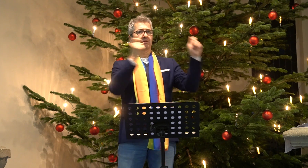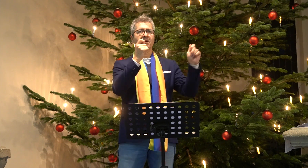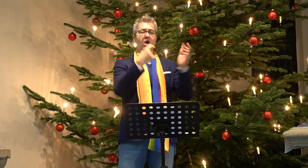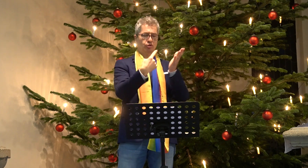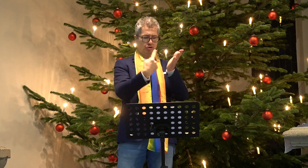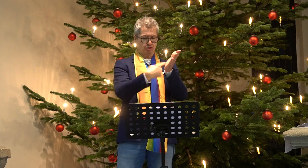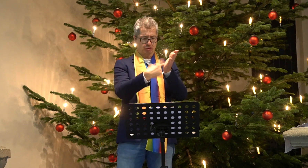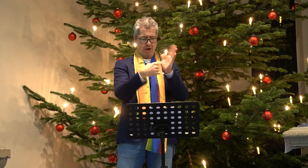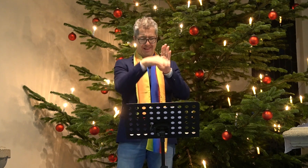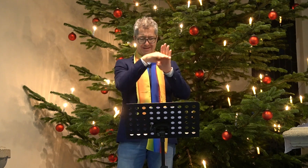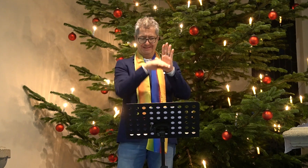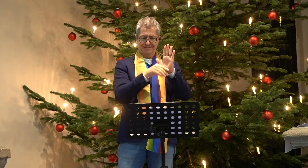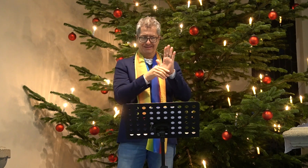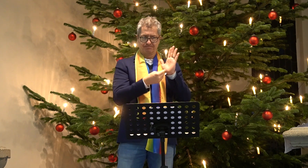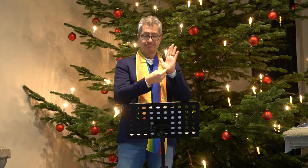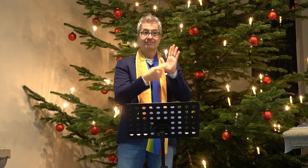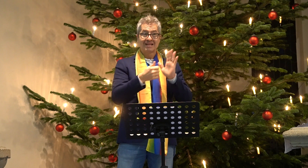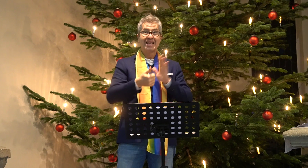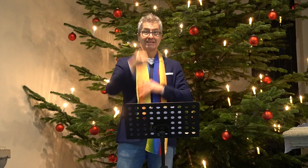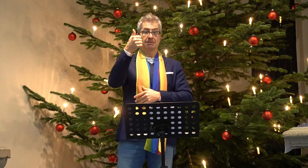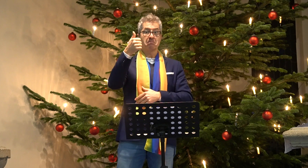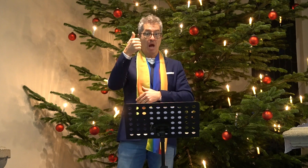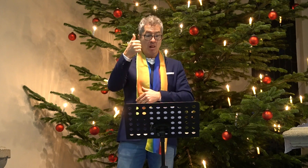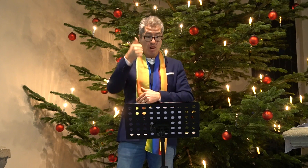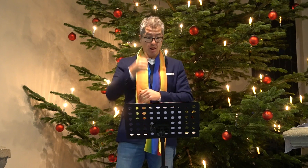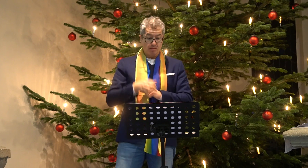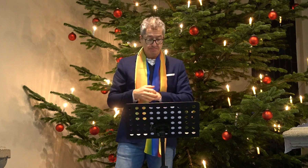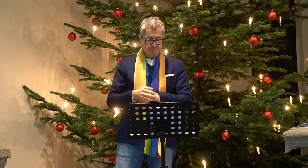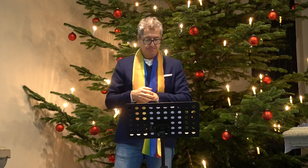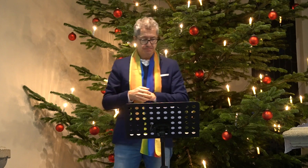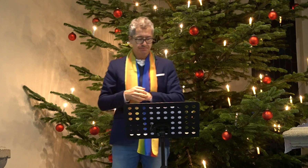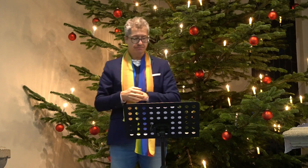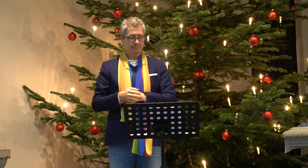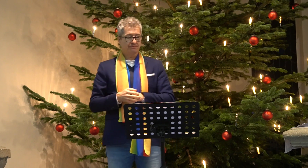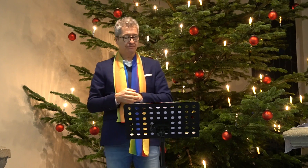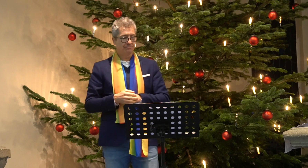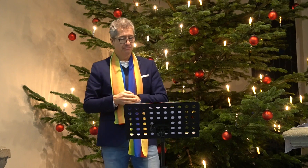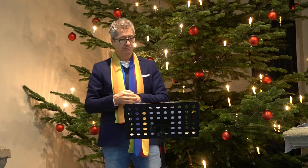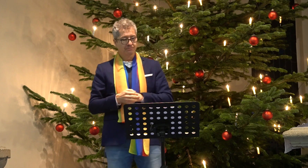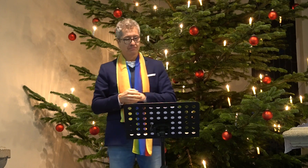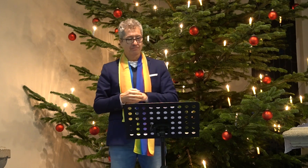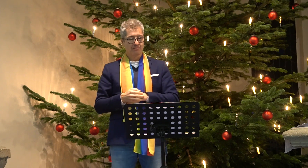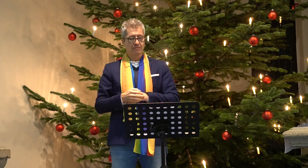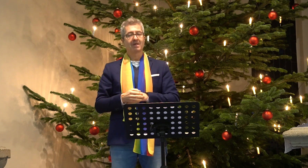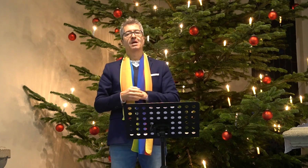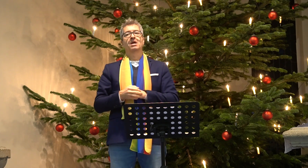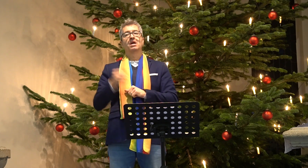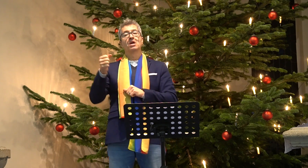sich eintragen lassen in eine Steuerliste. Das ist das erste Mal.